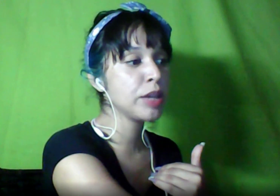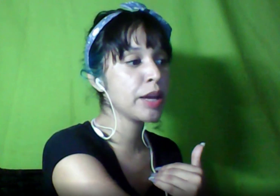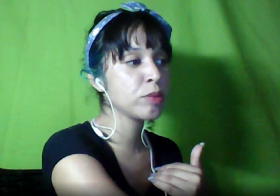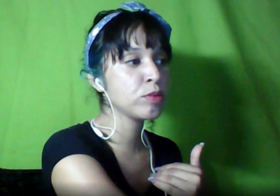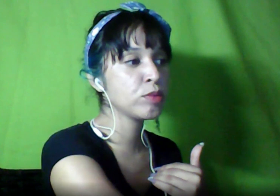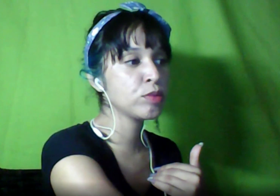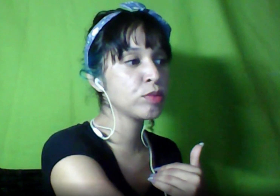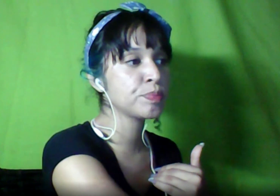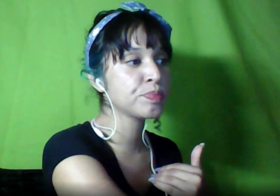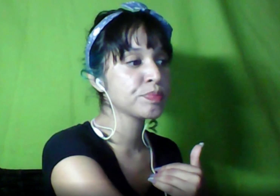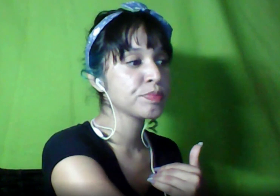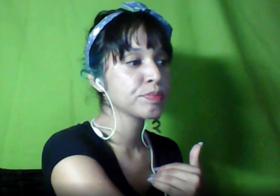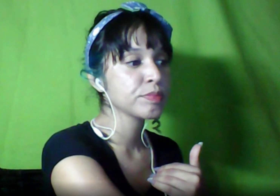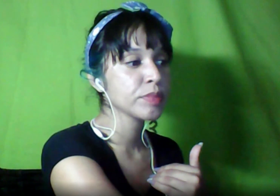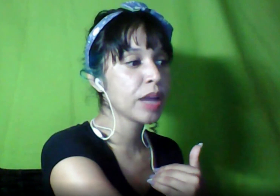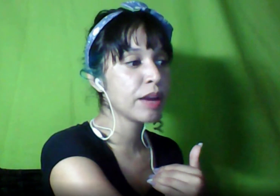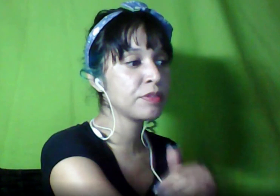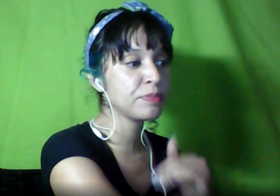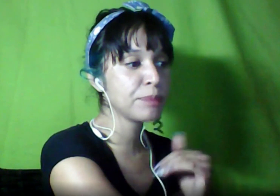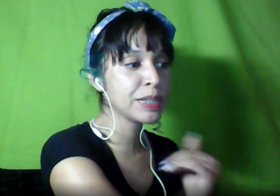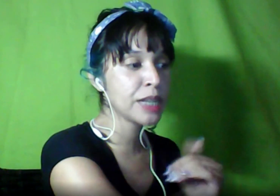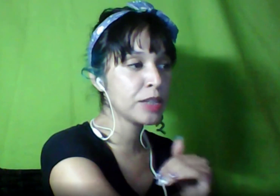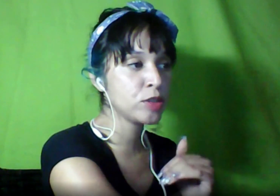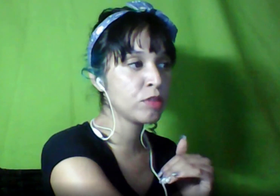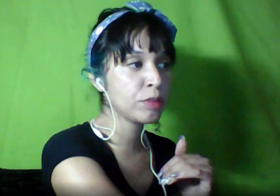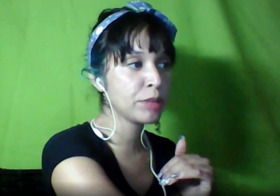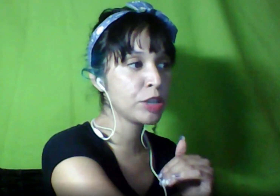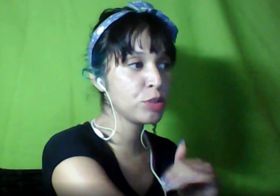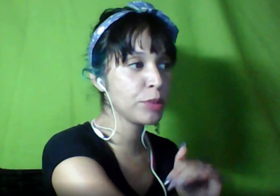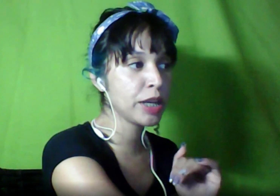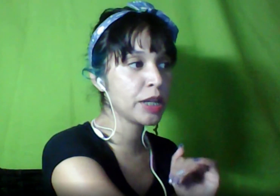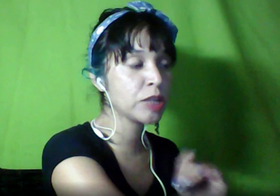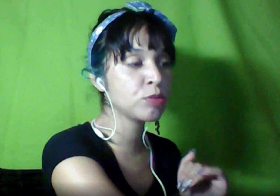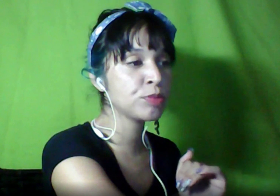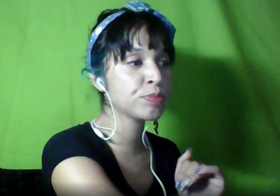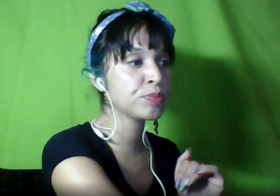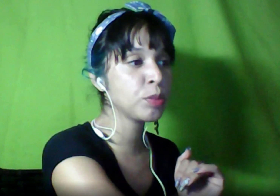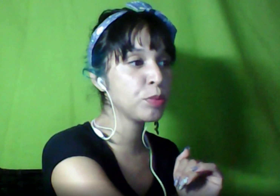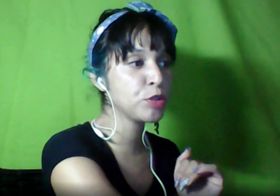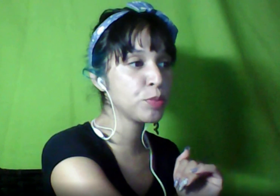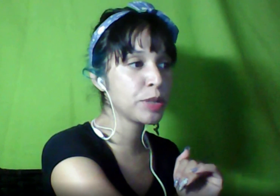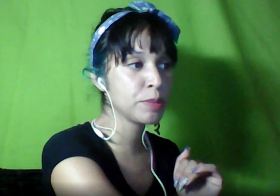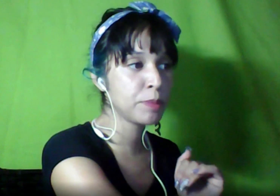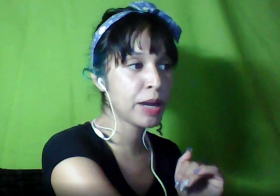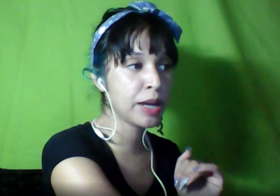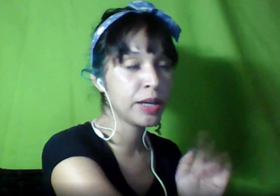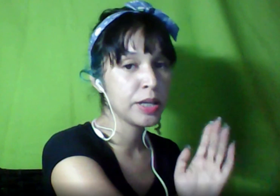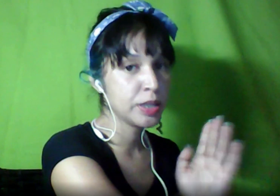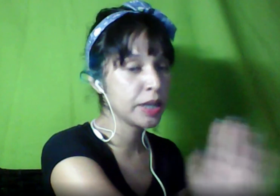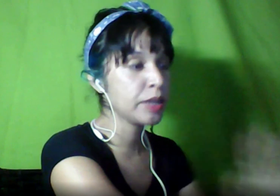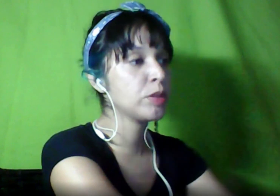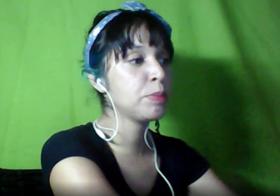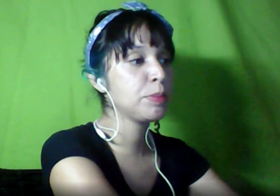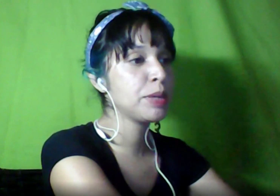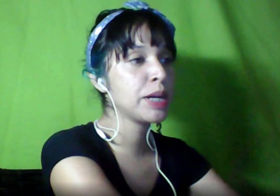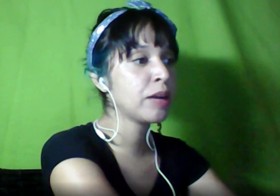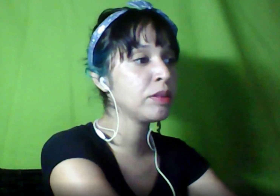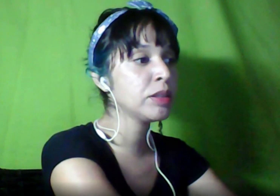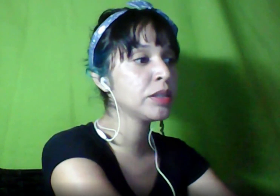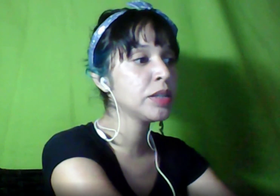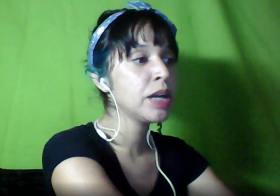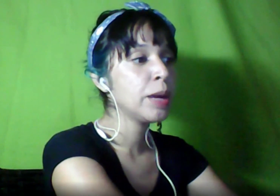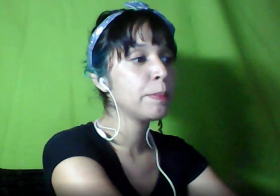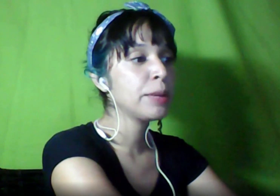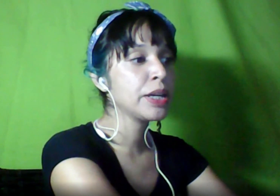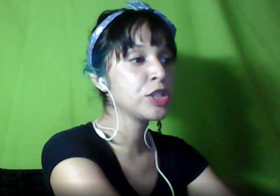eu quero passar novamente para quem não pôde participar, né, da primeira